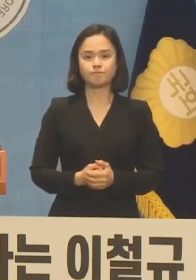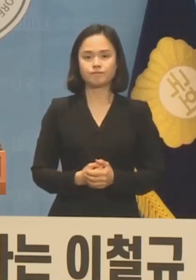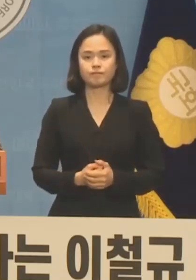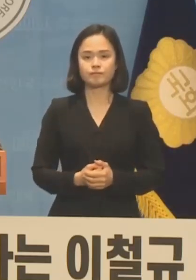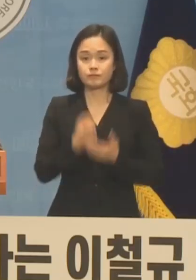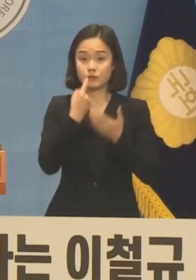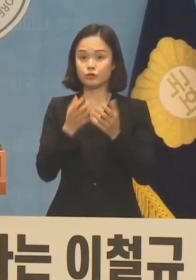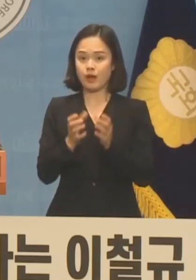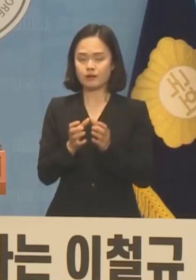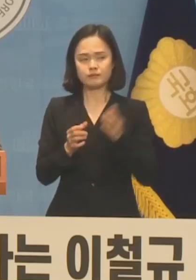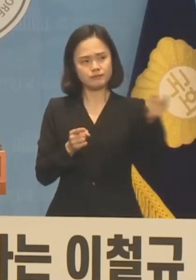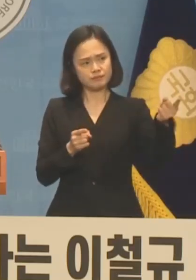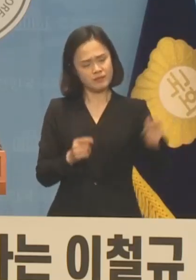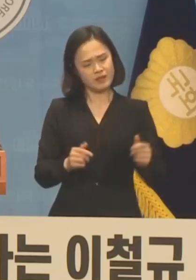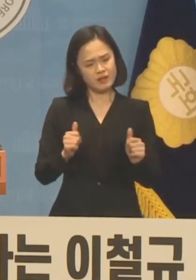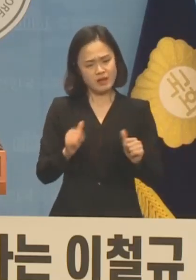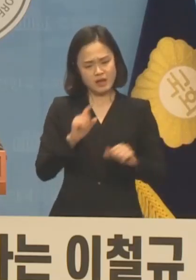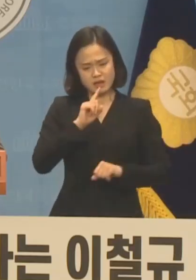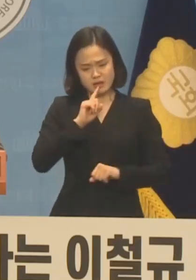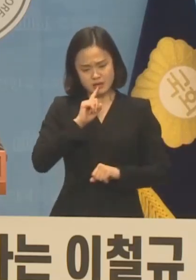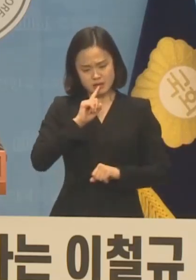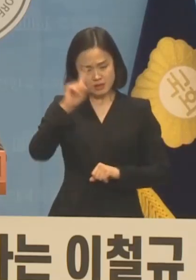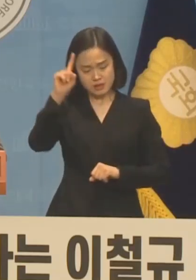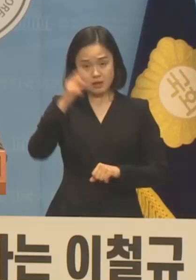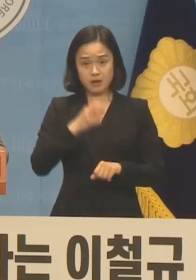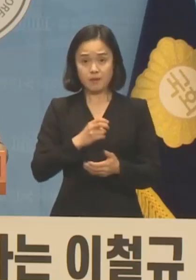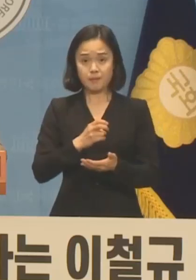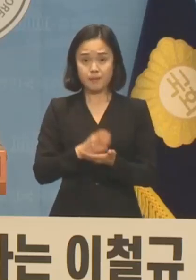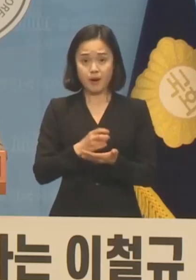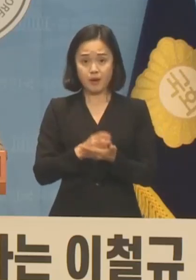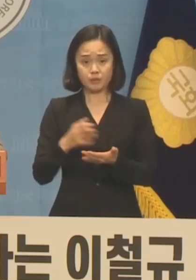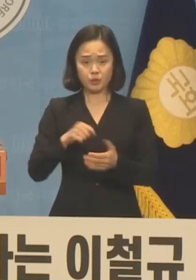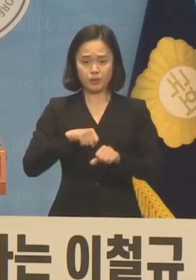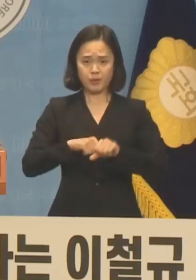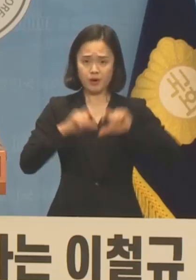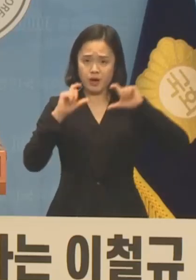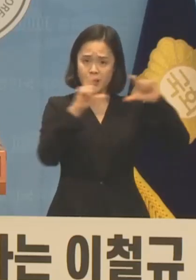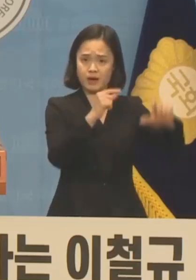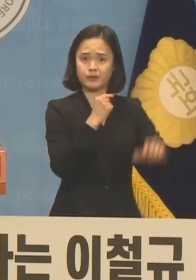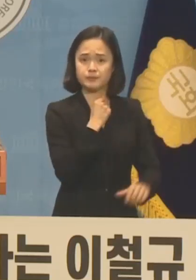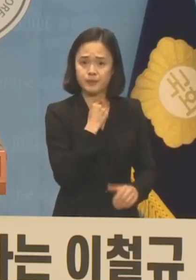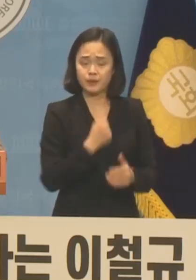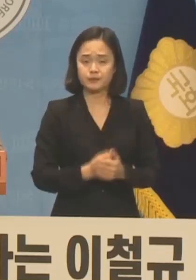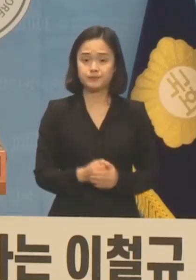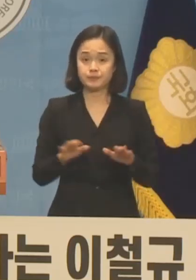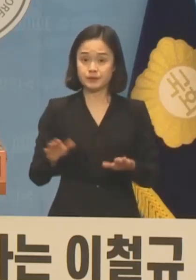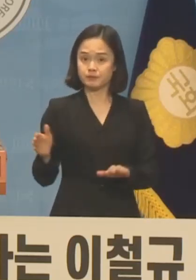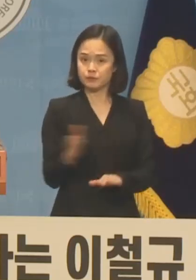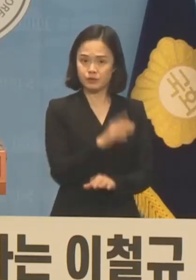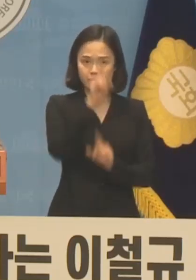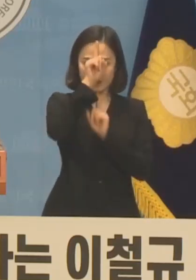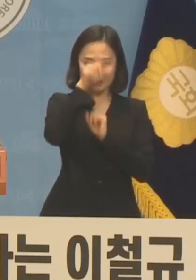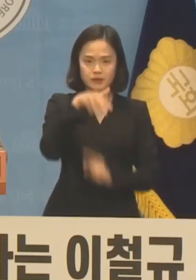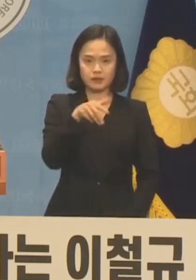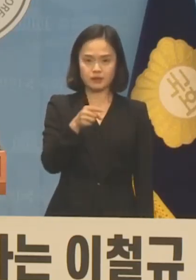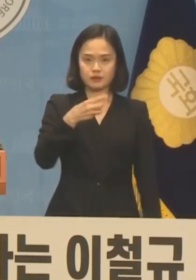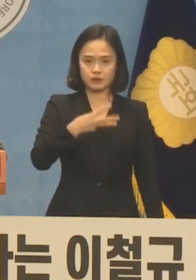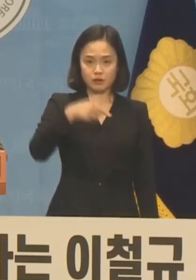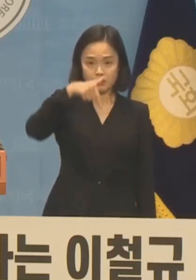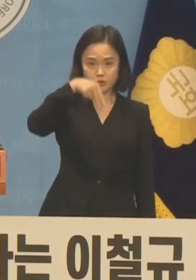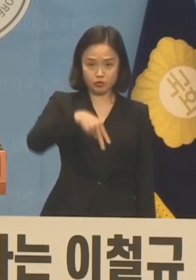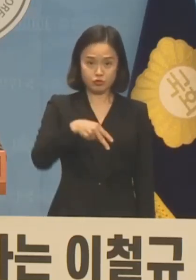강력히 법적 조치를 취하려고 합니다. 그러면 지금으로부터 이철규 국민의힘 의원에 대한 직권남용